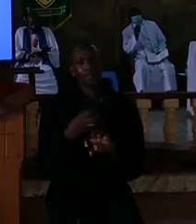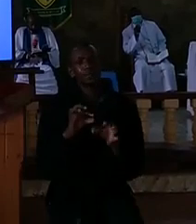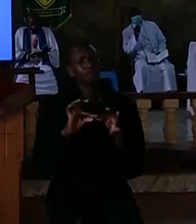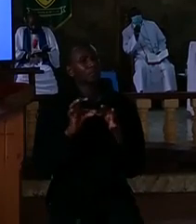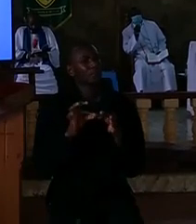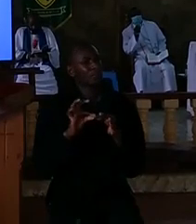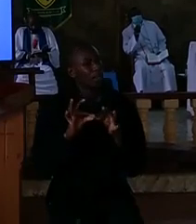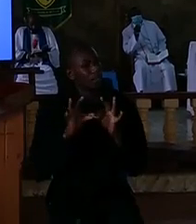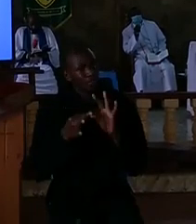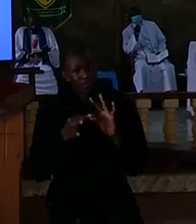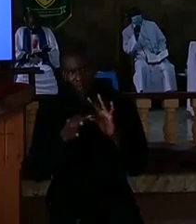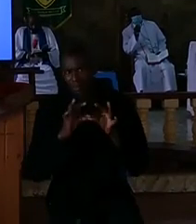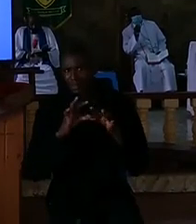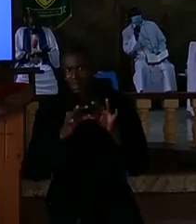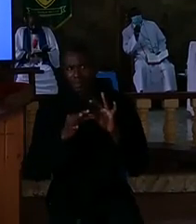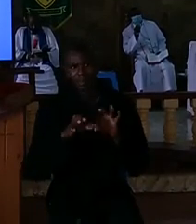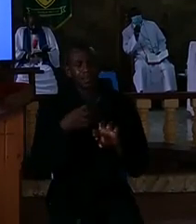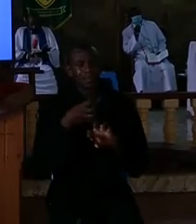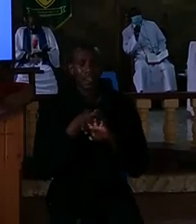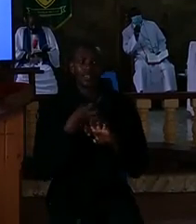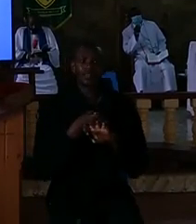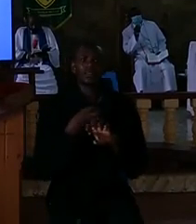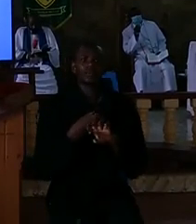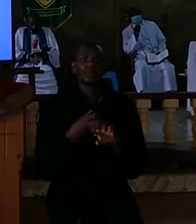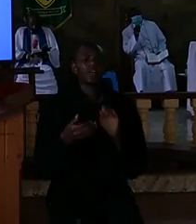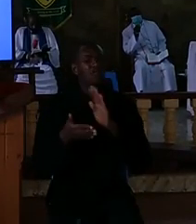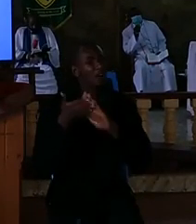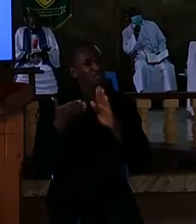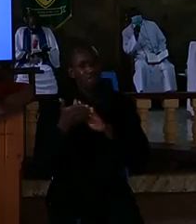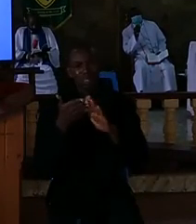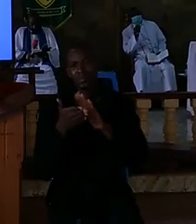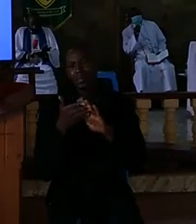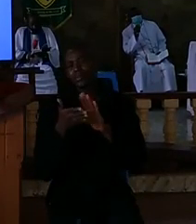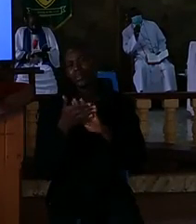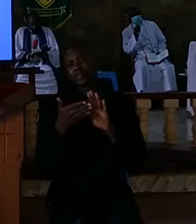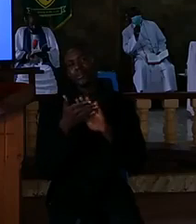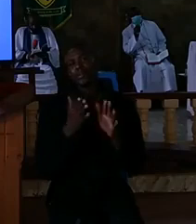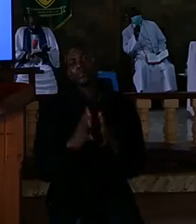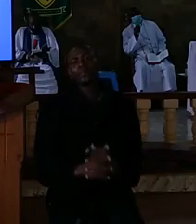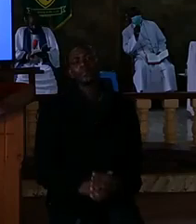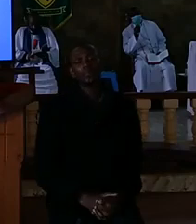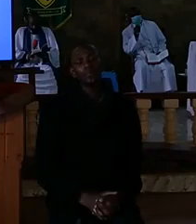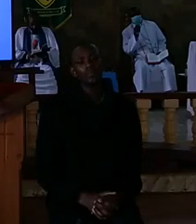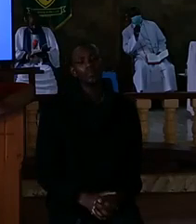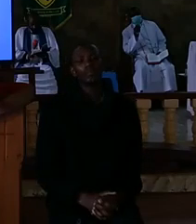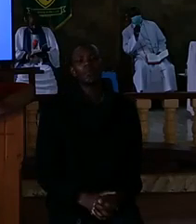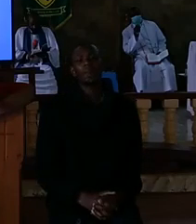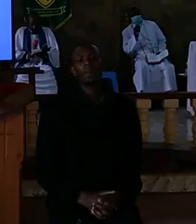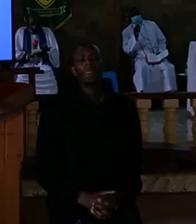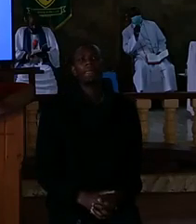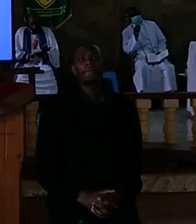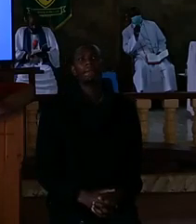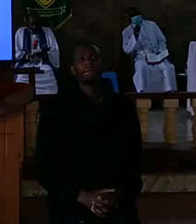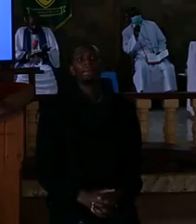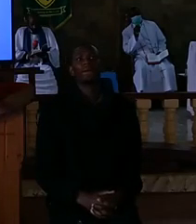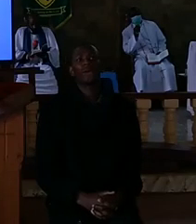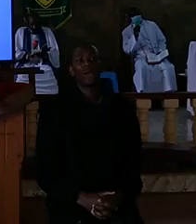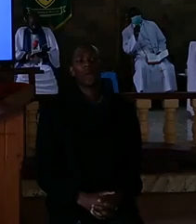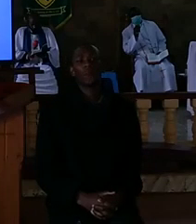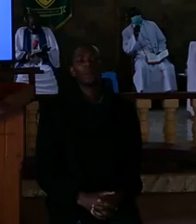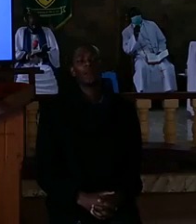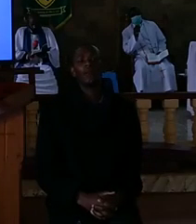ma ngoro citu nindituhira muno ni murigo wa mehia mwathani tuiguire tha nitwahera na ndugatutarire